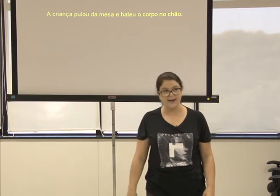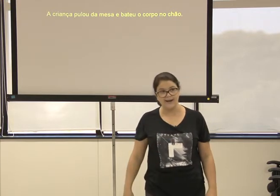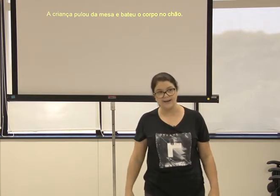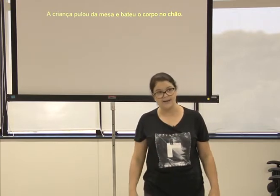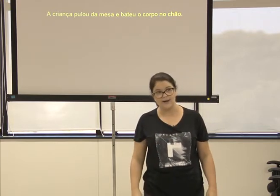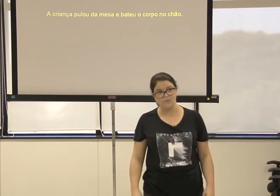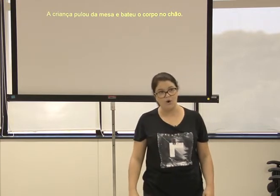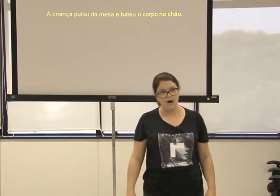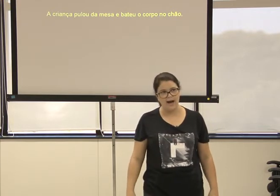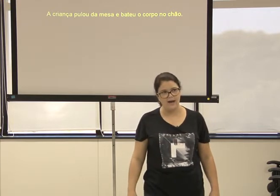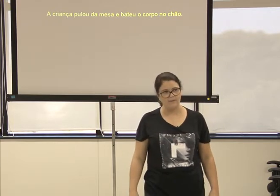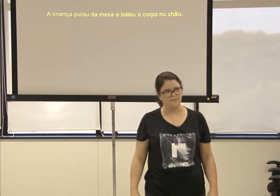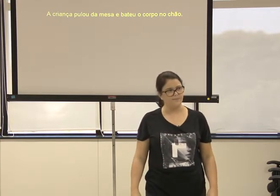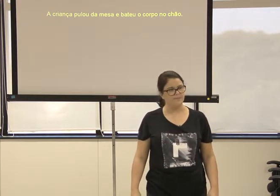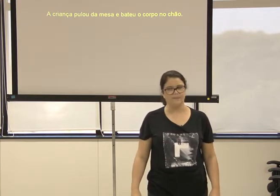Caraca, acabou o ar.